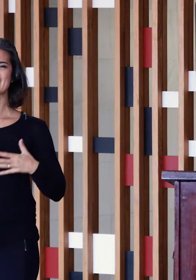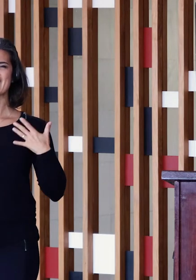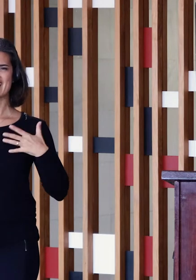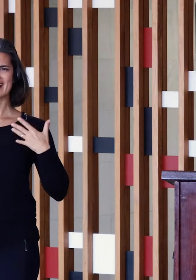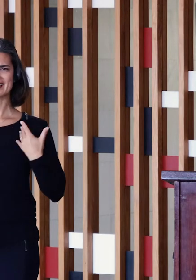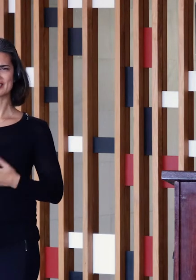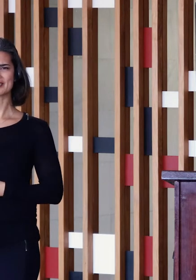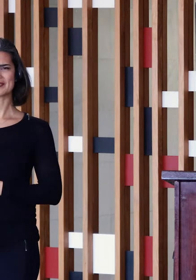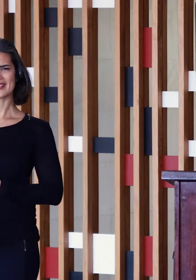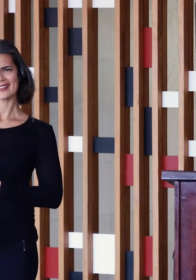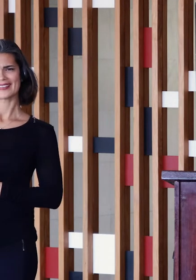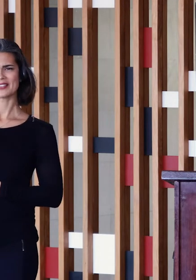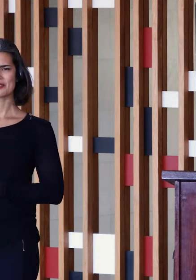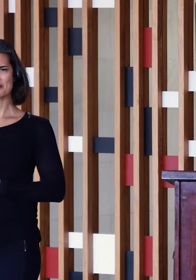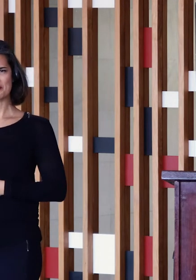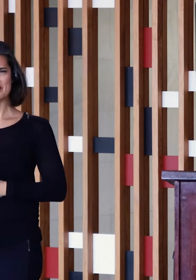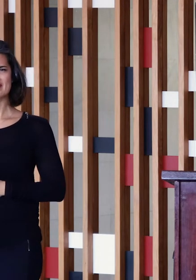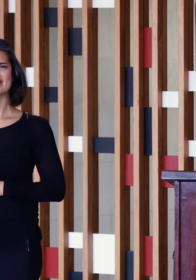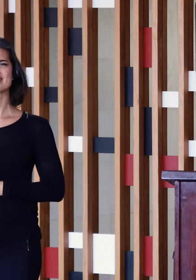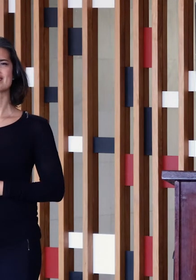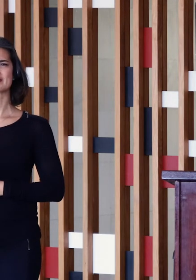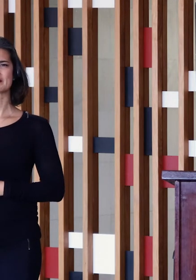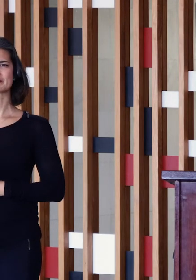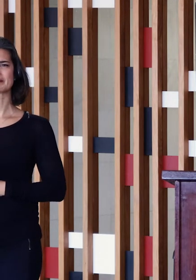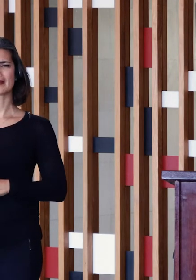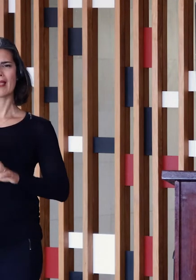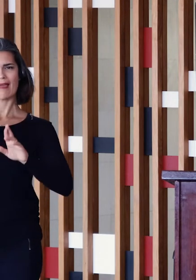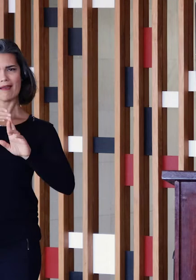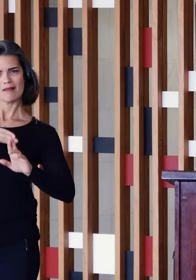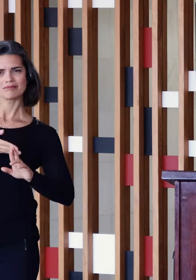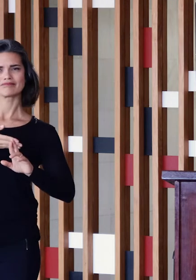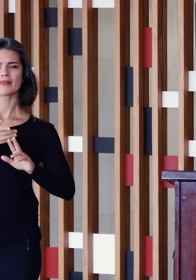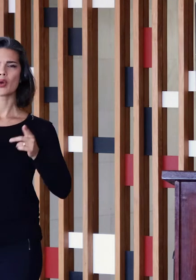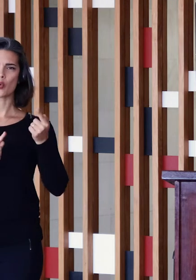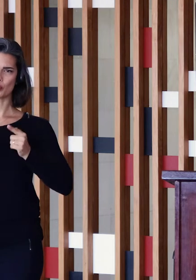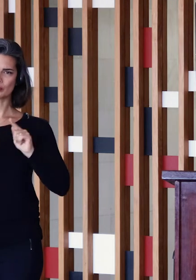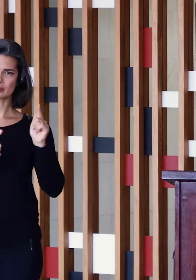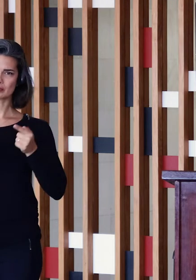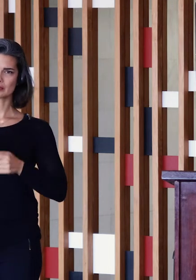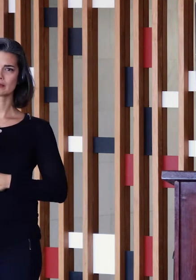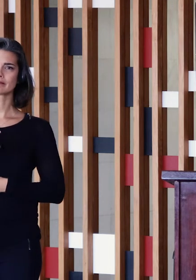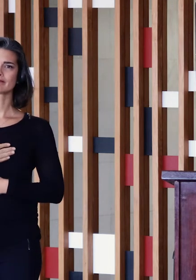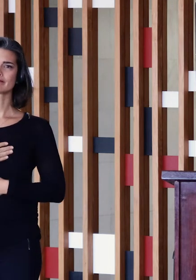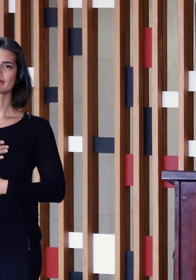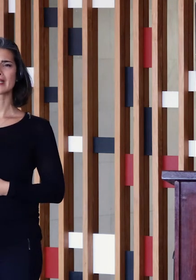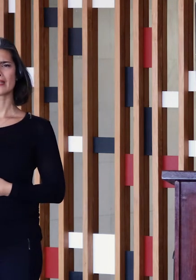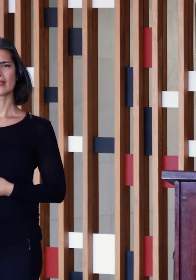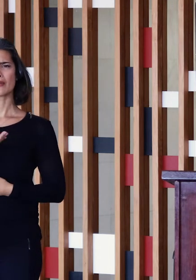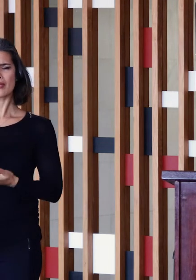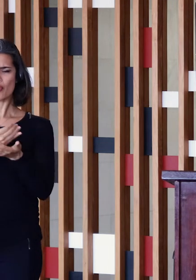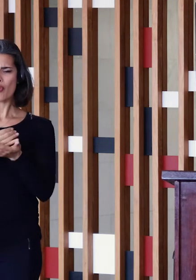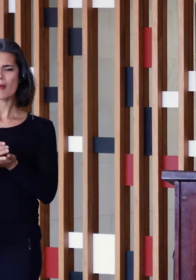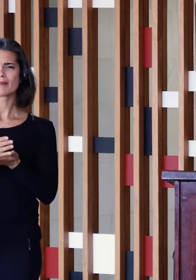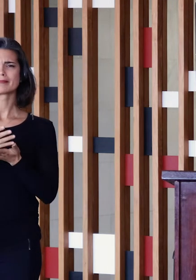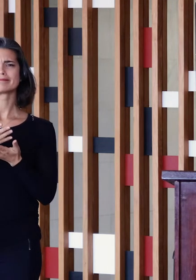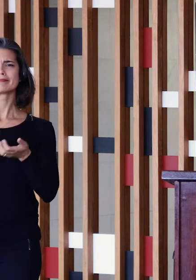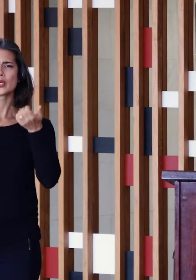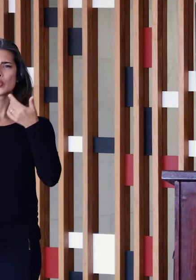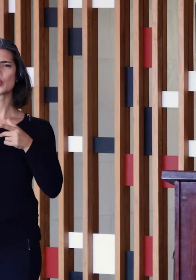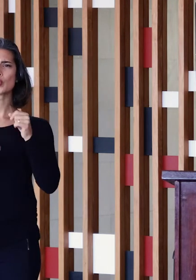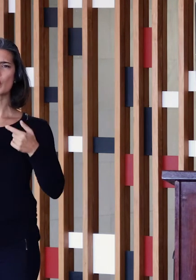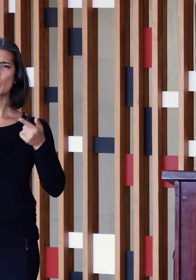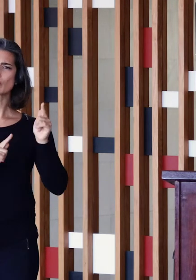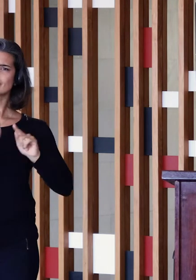en Brasil en representación de Chile. Y quiero partir diciendo que Chile apuesta